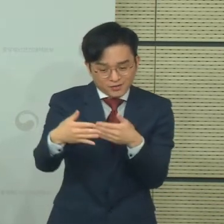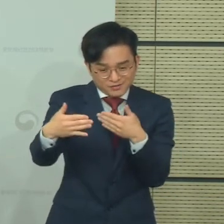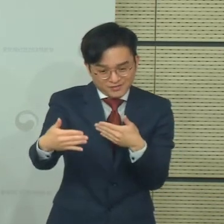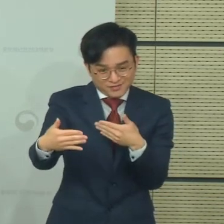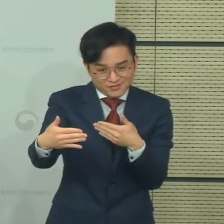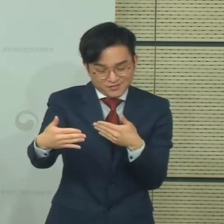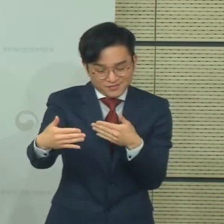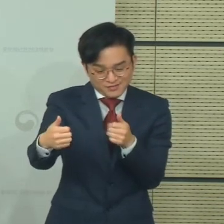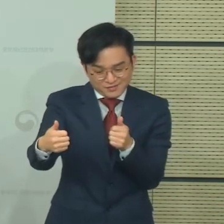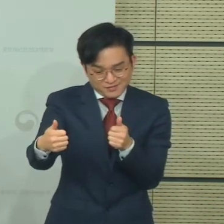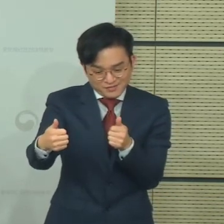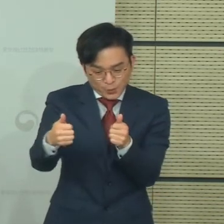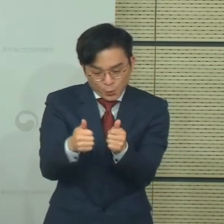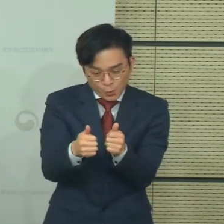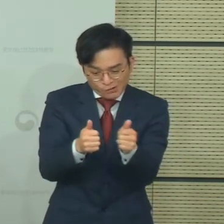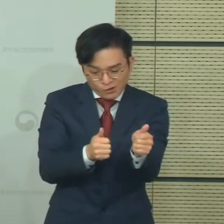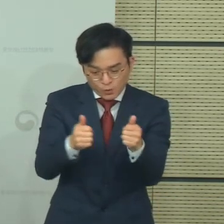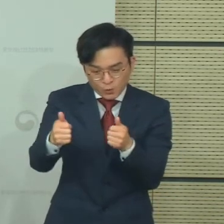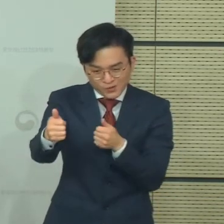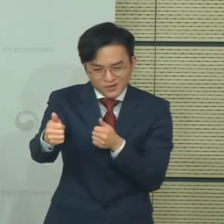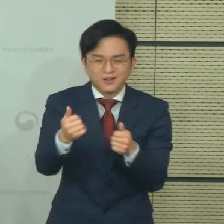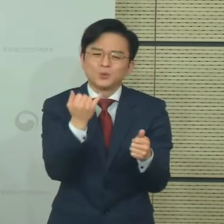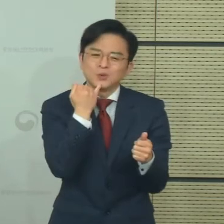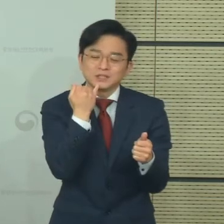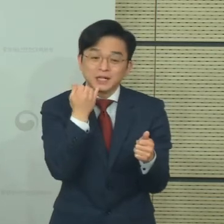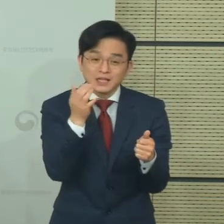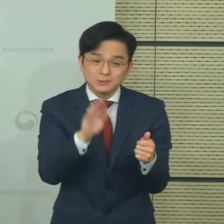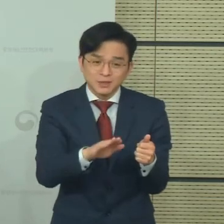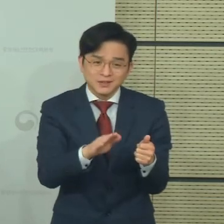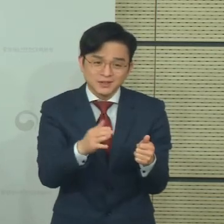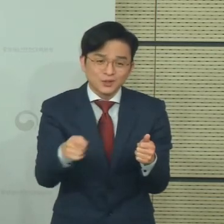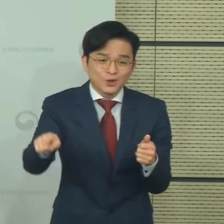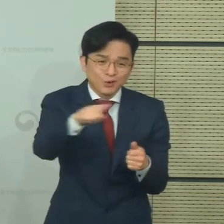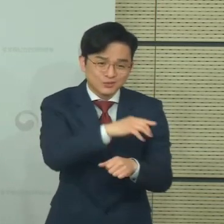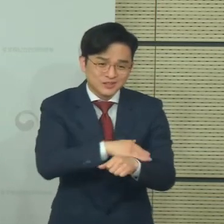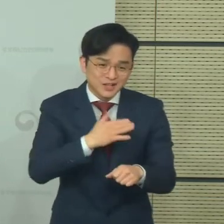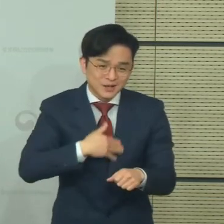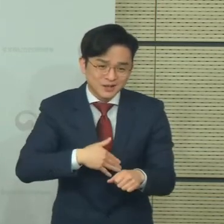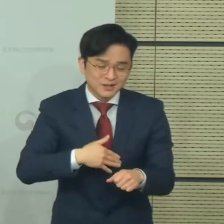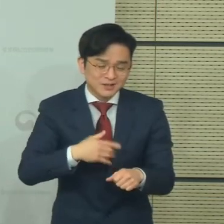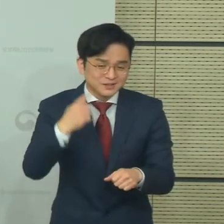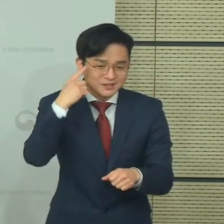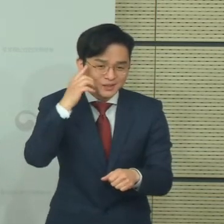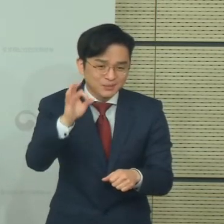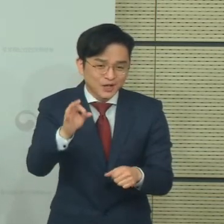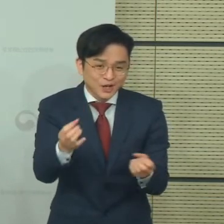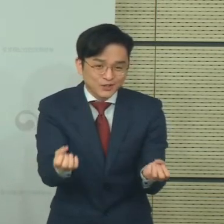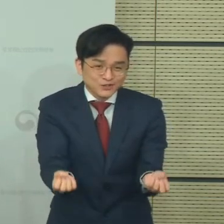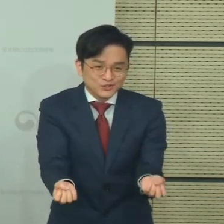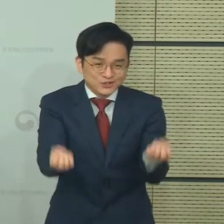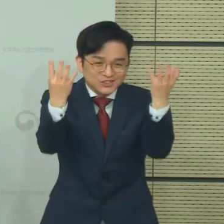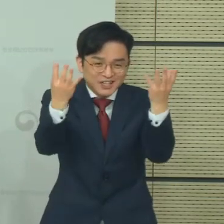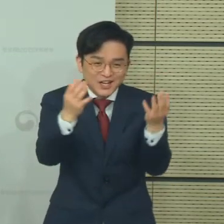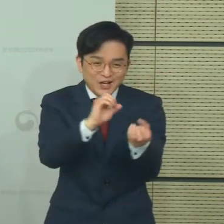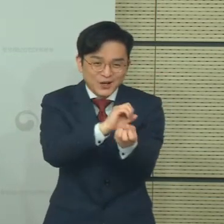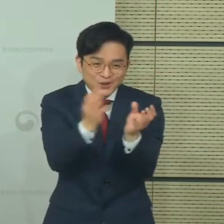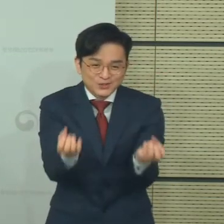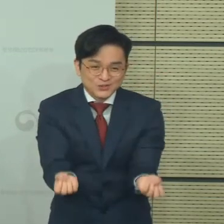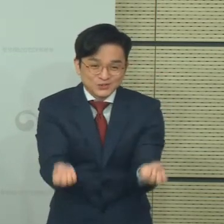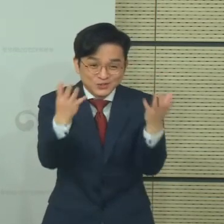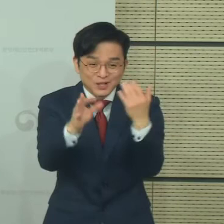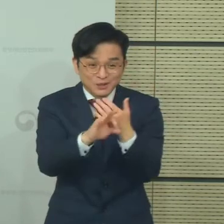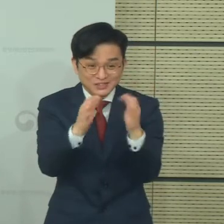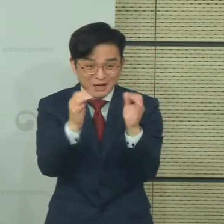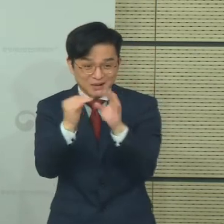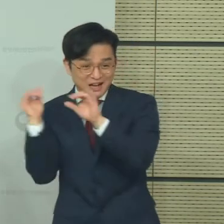성격 자체가 사람들이 또 모여 있을 수밖에 없는 그런 속성들을 가지고 있기 때문에 그런 부분들은 가급적 삼가해 주시는 것이 좋을